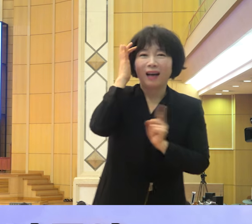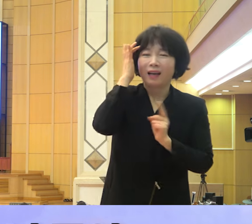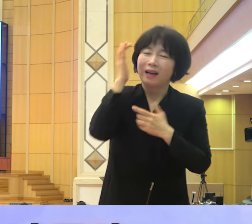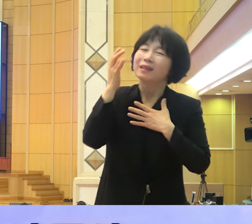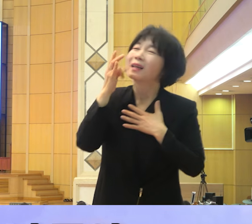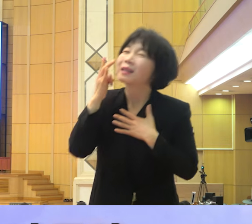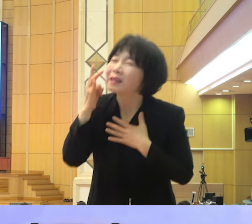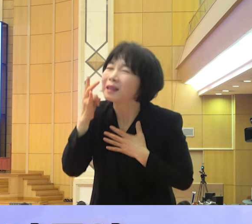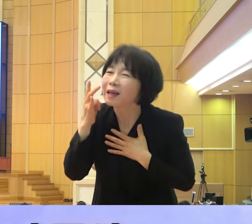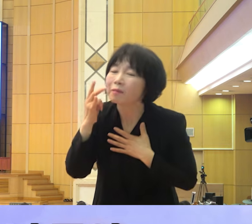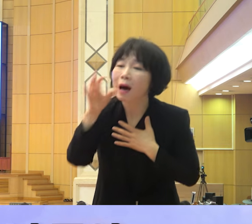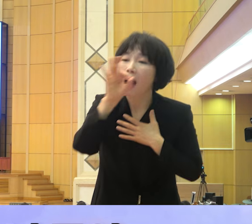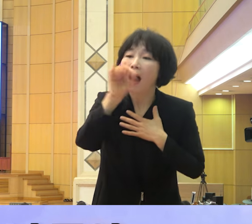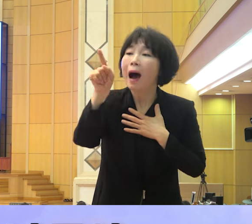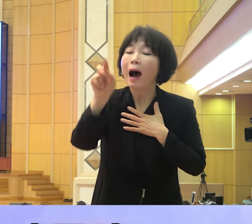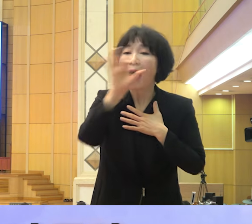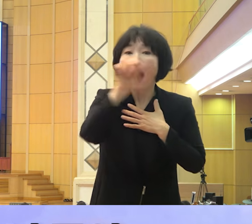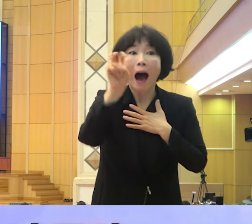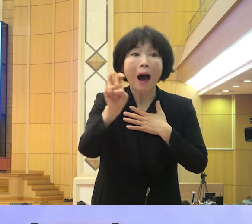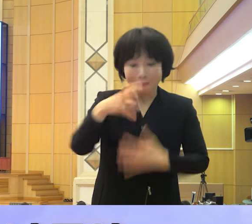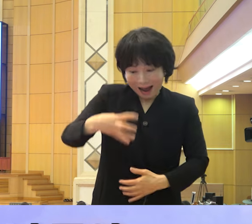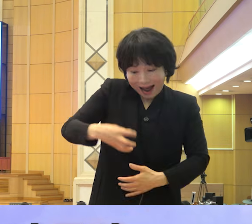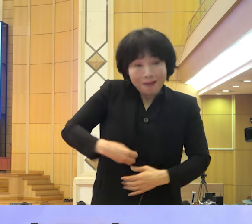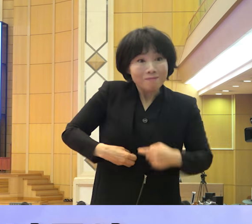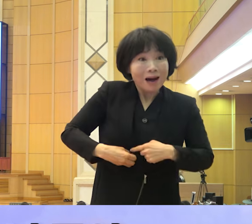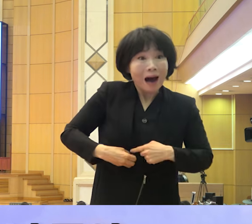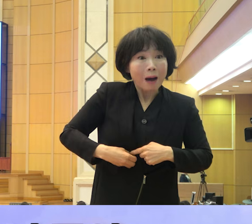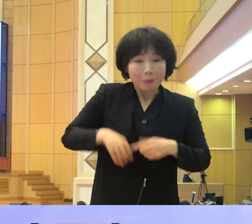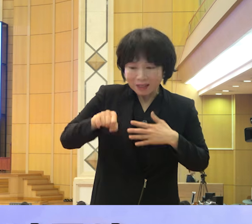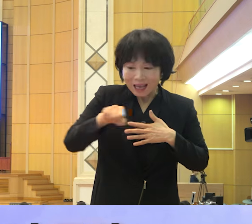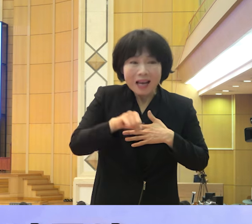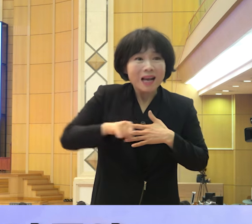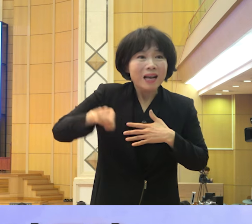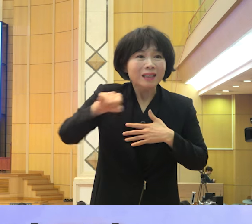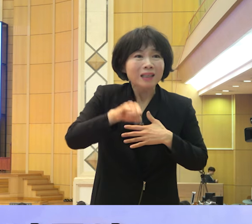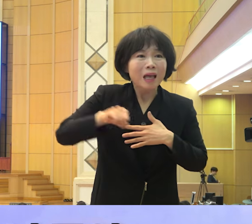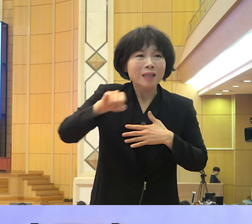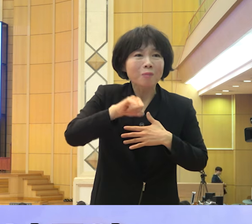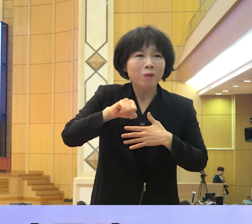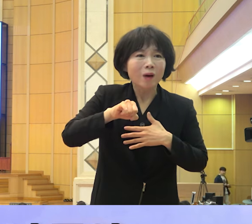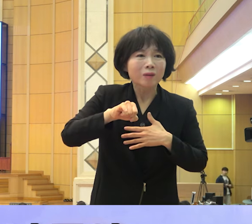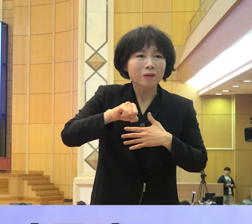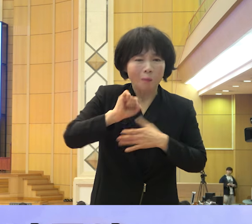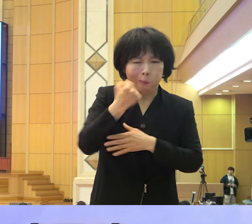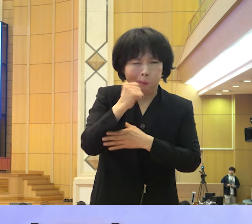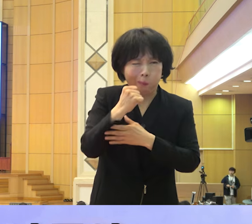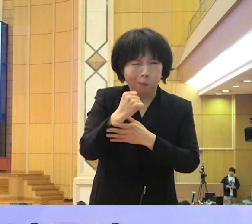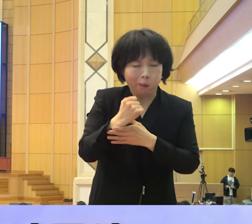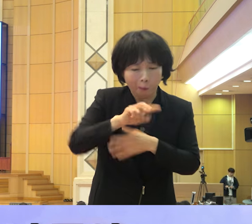암은 세포 돌연변으로 인한 대사 질환으로서